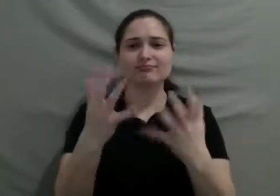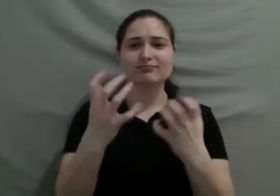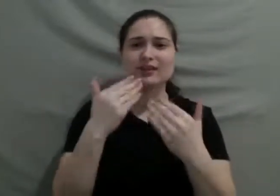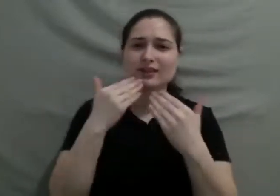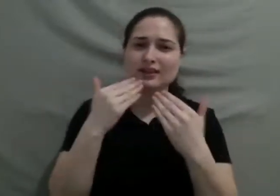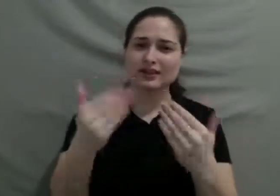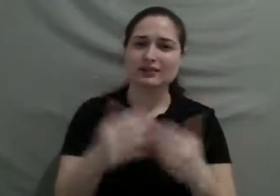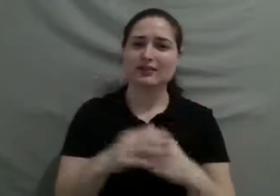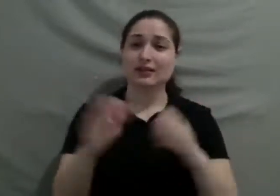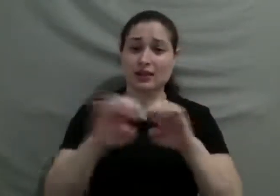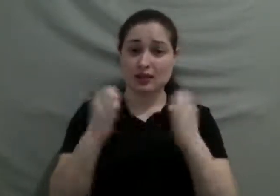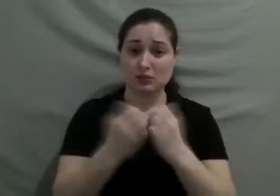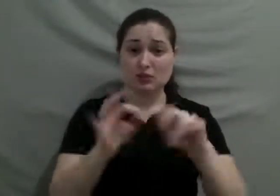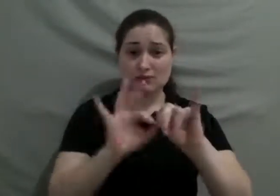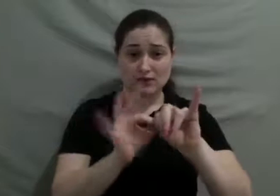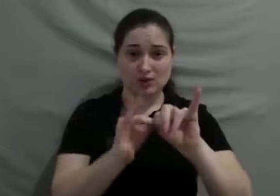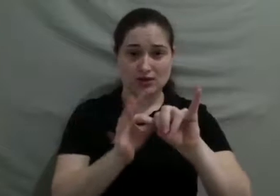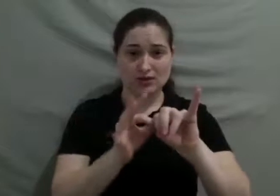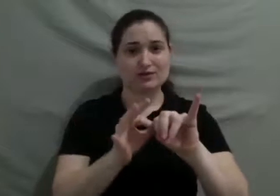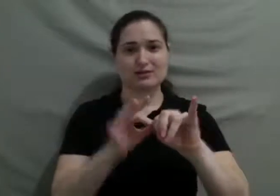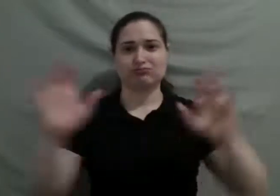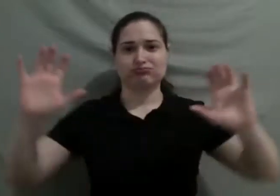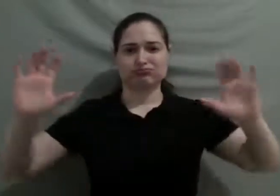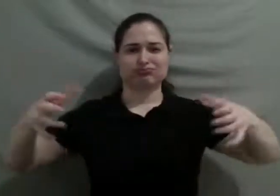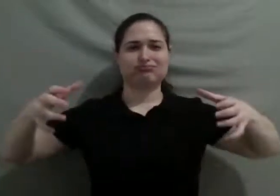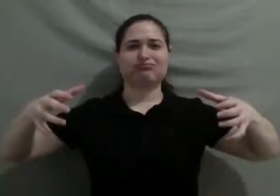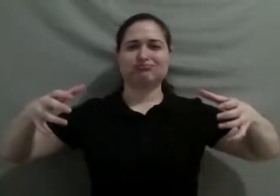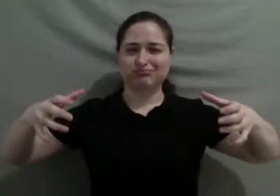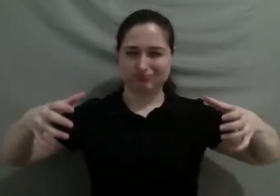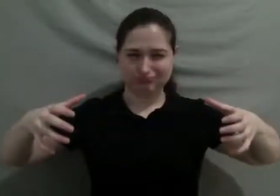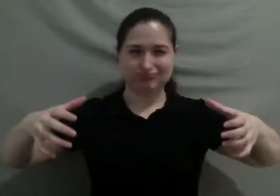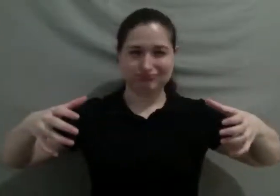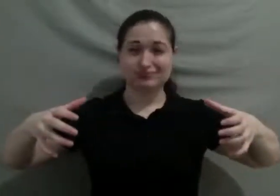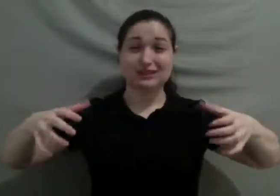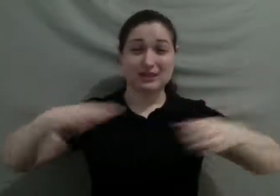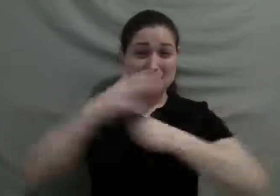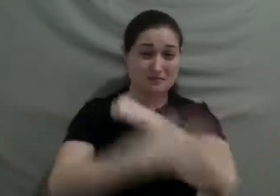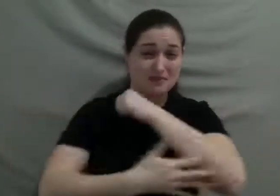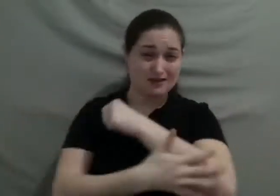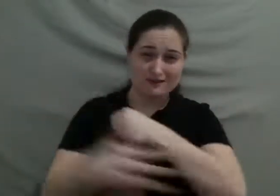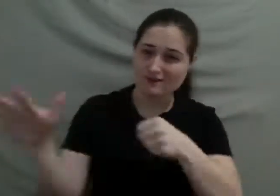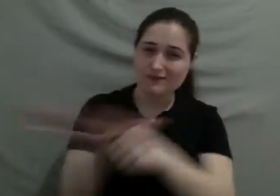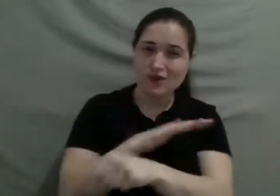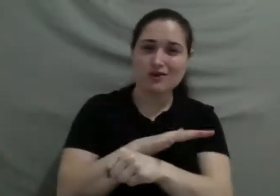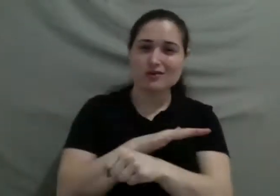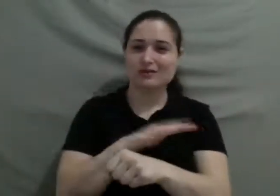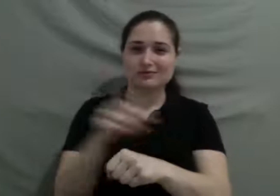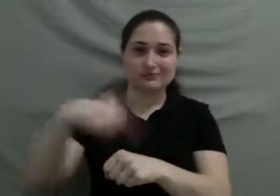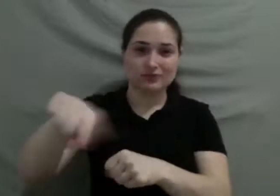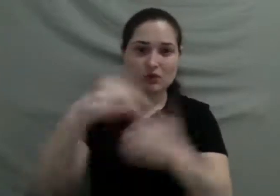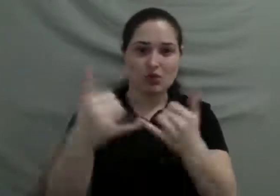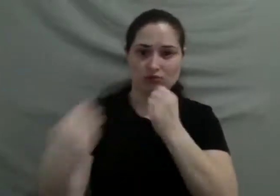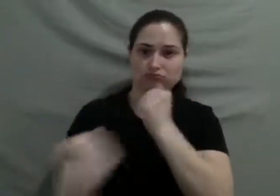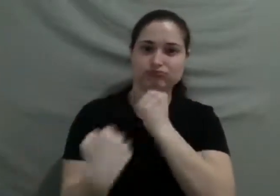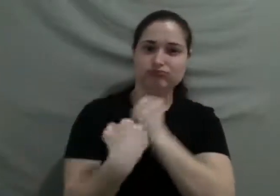agradecer al equipo de Infoiles, que es grandísimo, es un equipo a nivel nacional, pero en especial en el día de hoy que nos estuvieron apoyando de